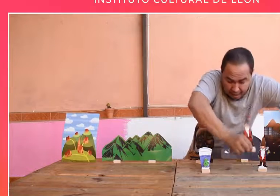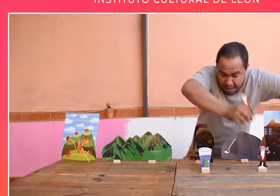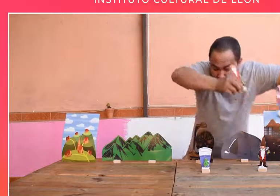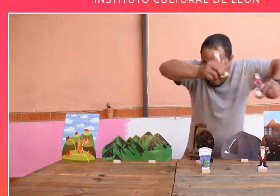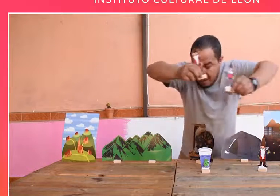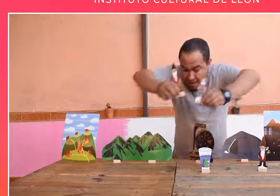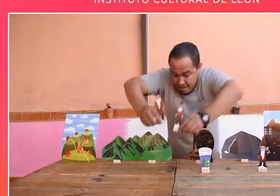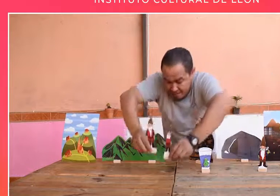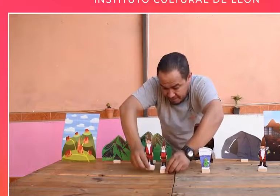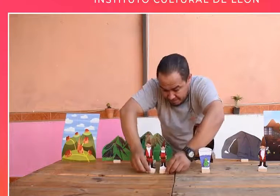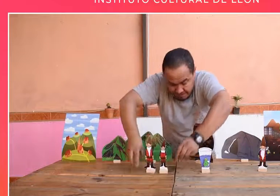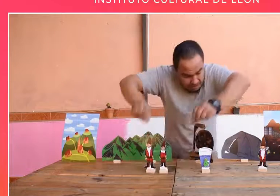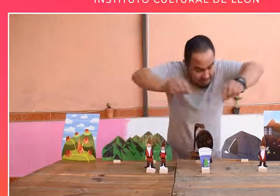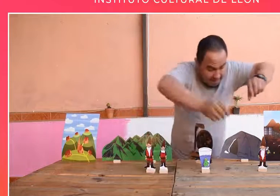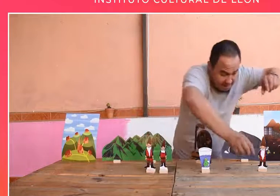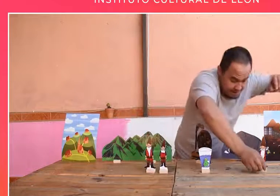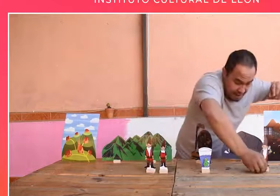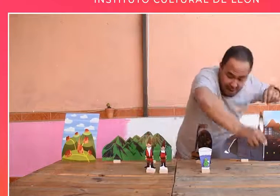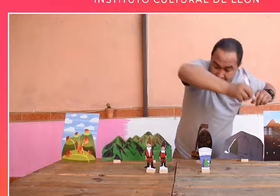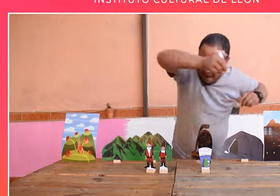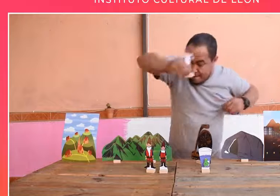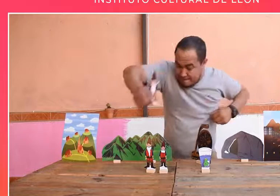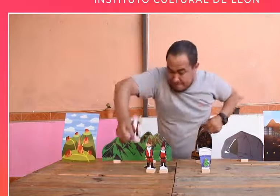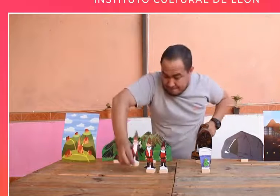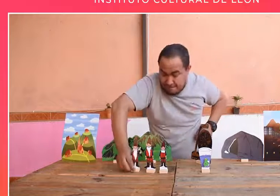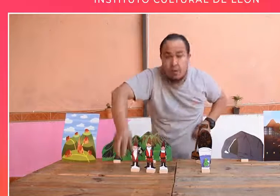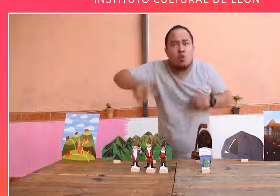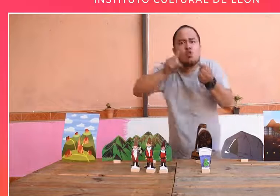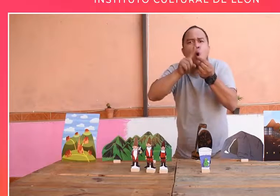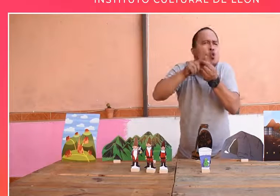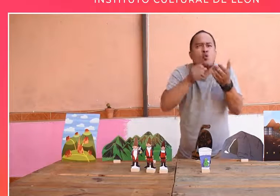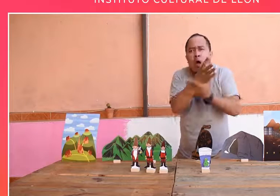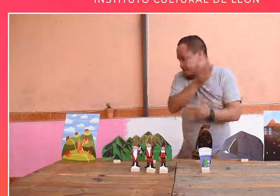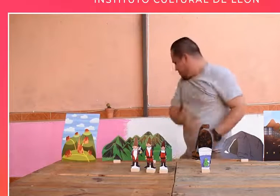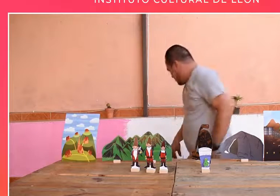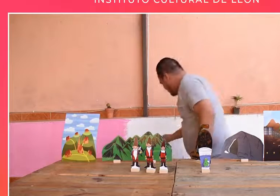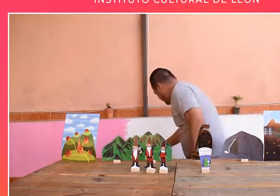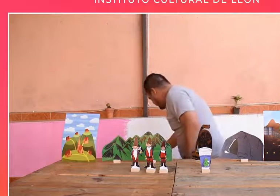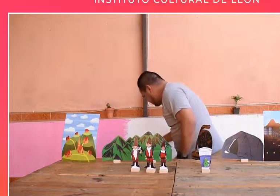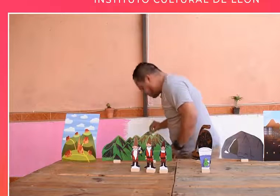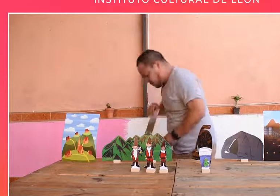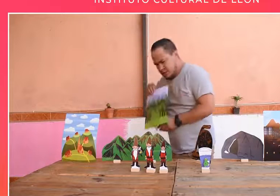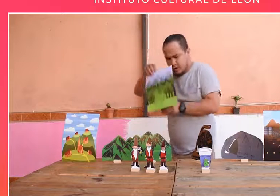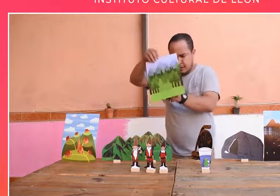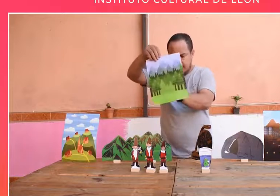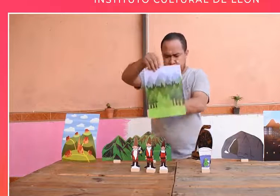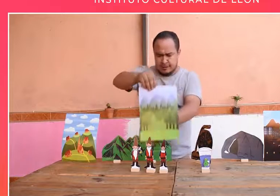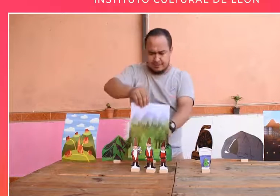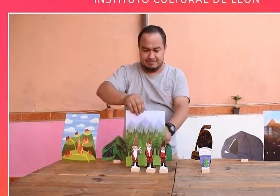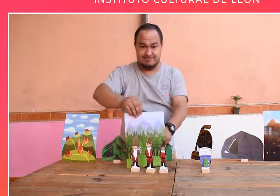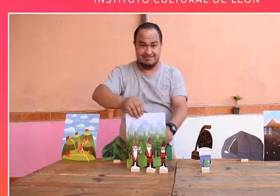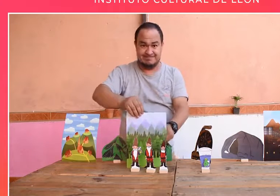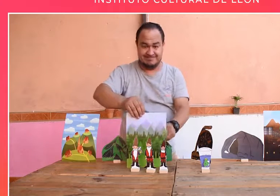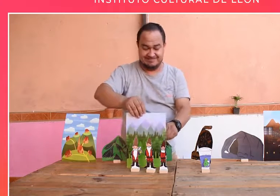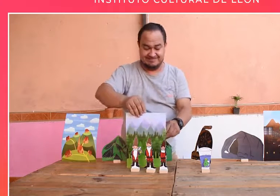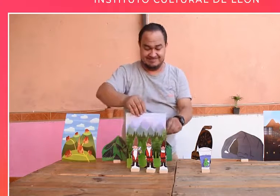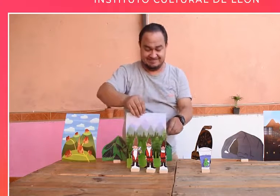un bosque. Se llevaban su vaso de agua y al sapo. Y después de que las lluvias pasaran y